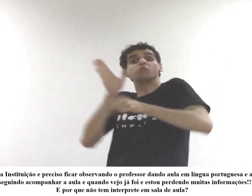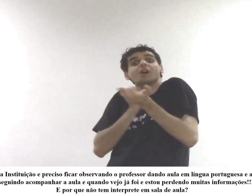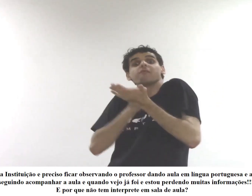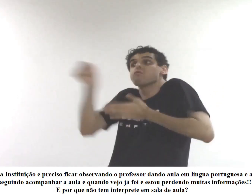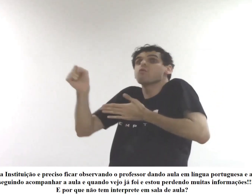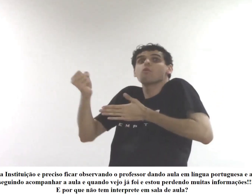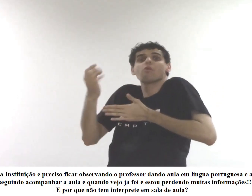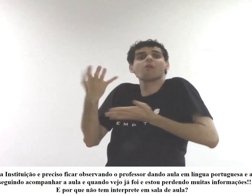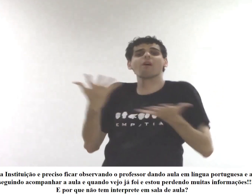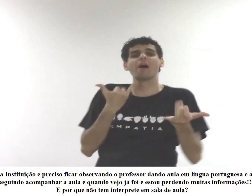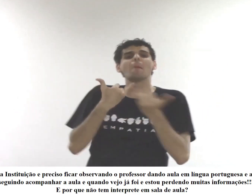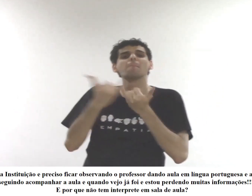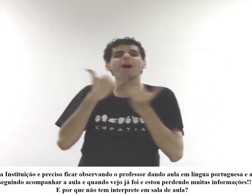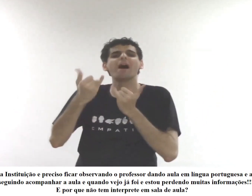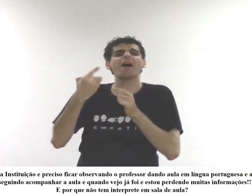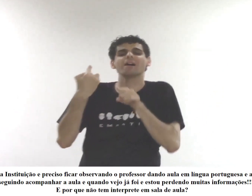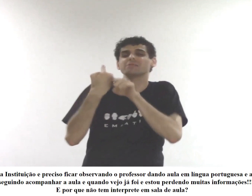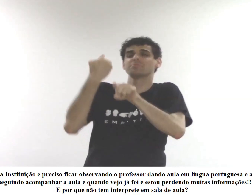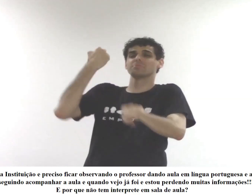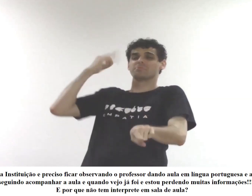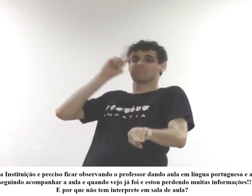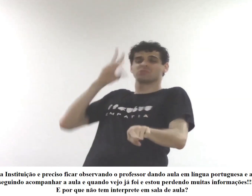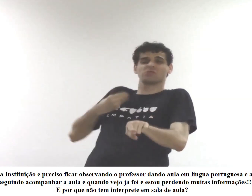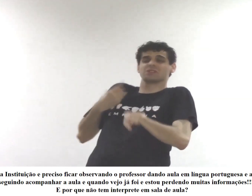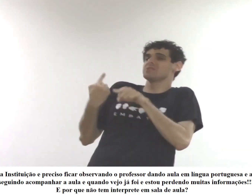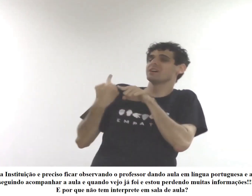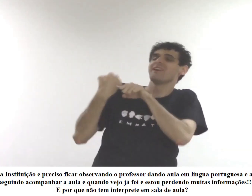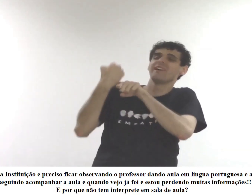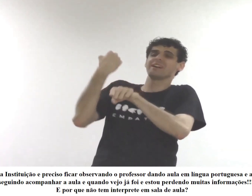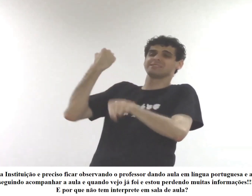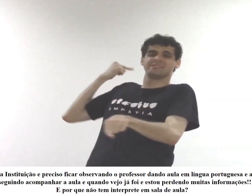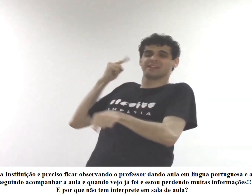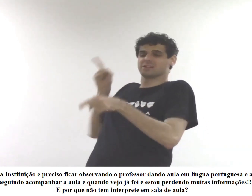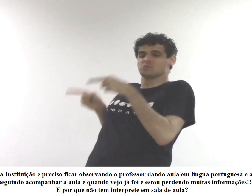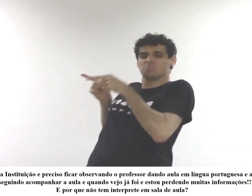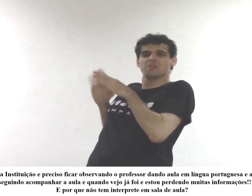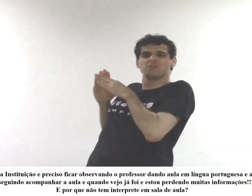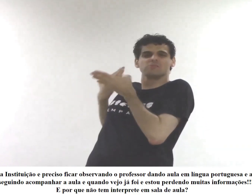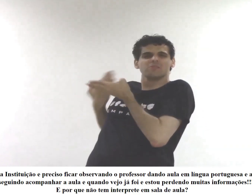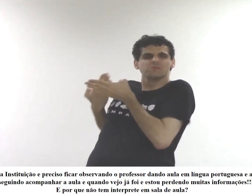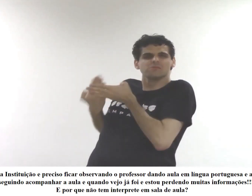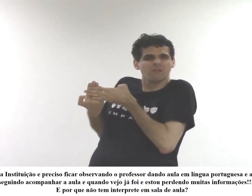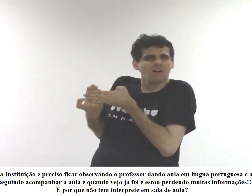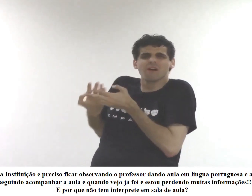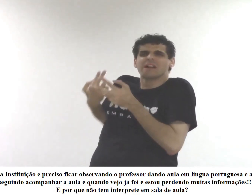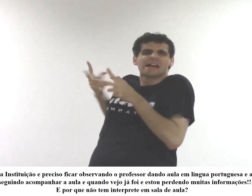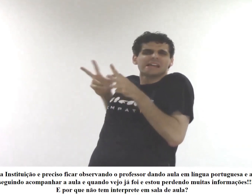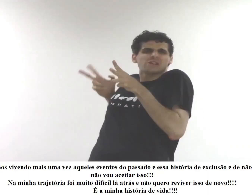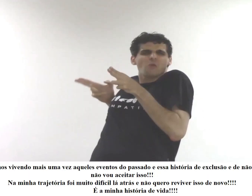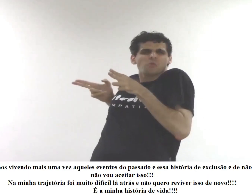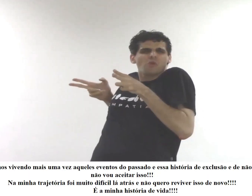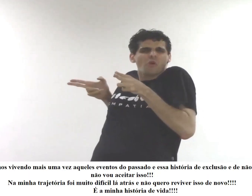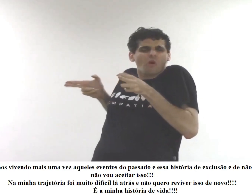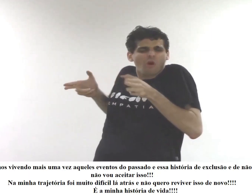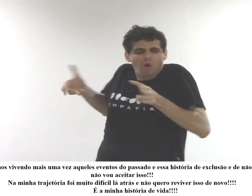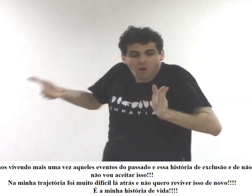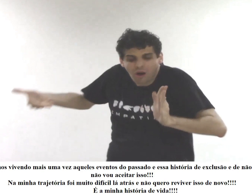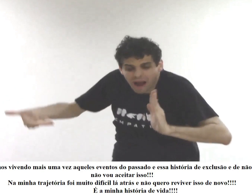acompanhar a aula. Quando eu vejo já foi, eu acabo perdendo muita informação porque não tem intérprete em sala de aula. Parece que nós estamos vivendo mais